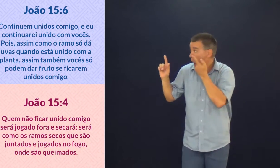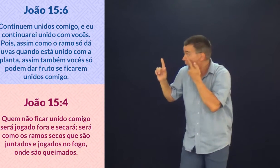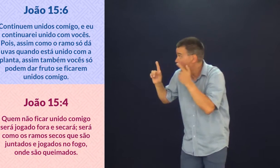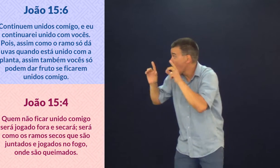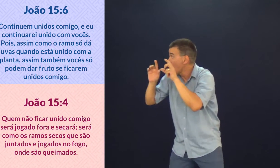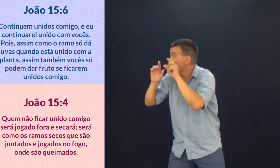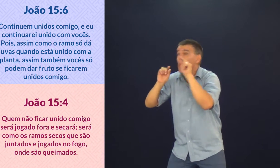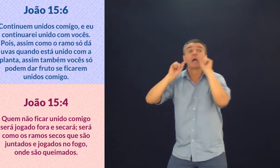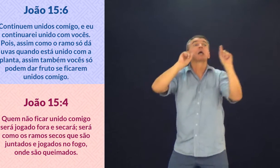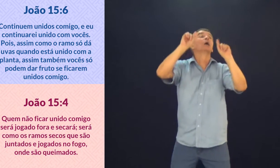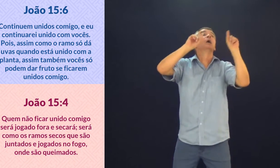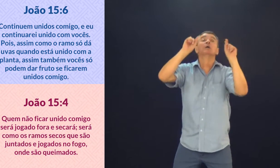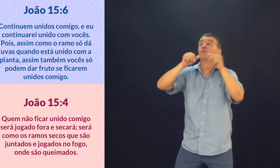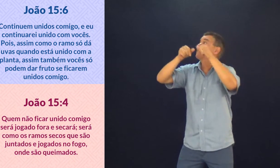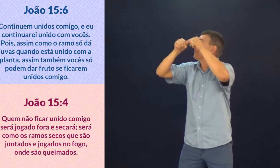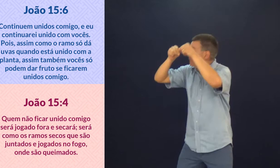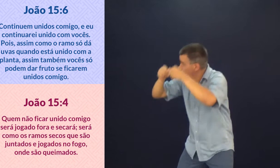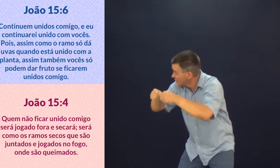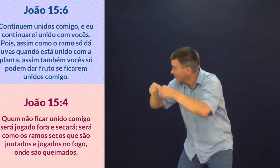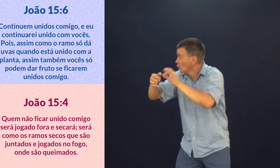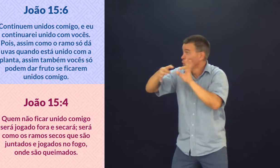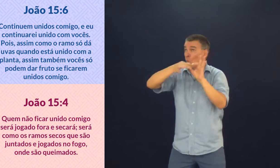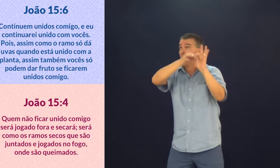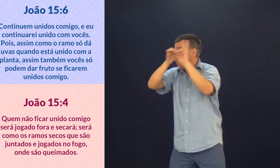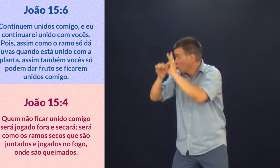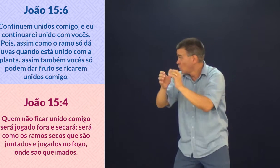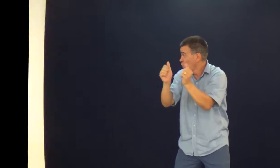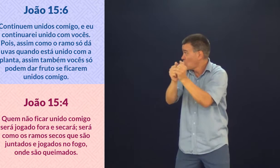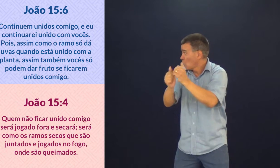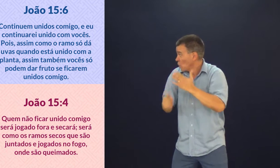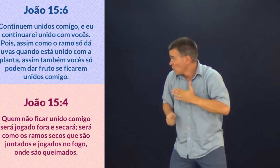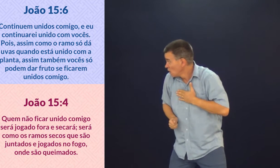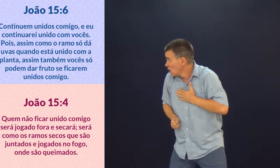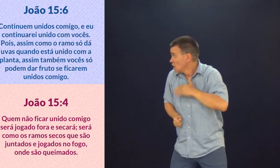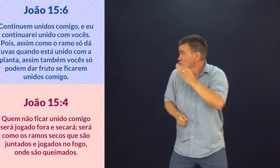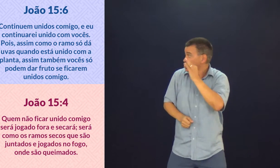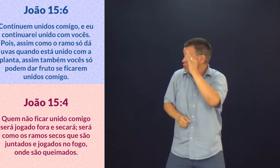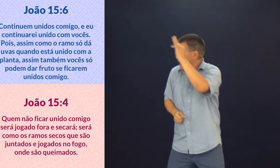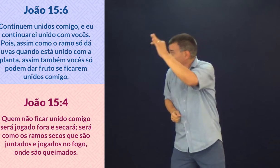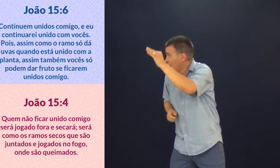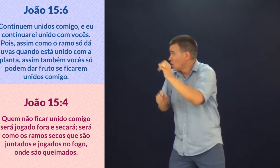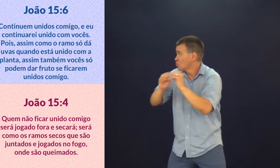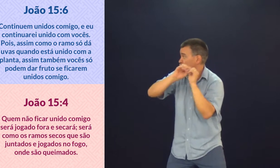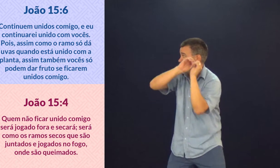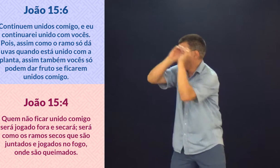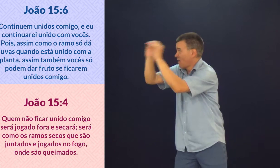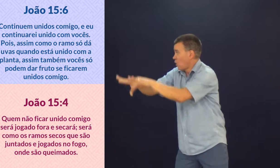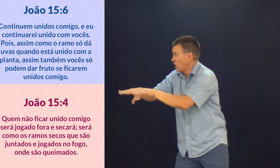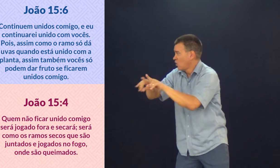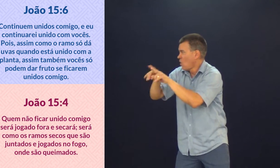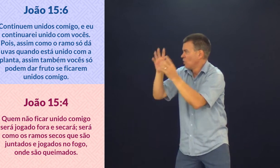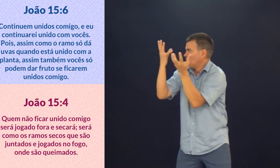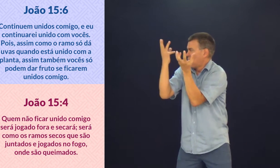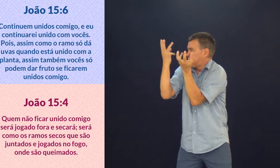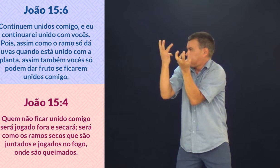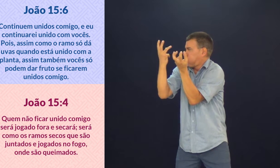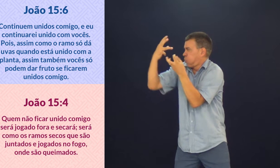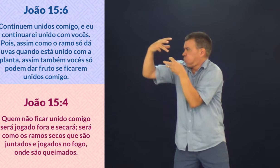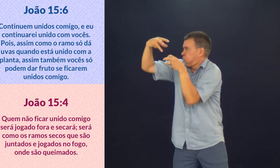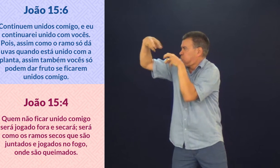olha só quem não ficar unido comigo será jogado fora e secará